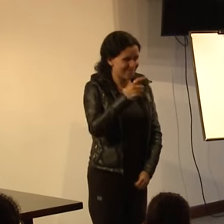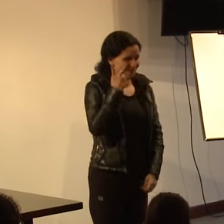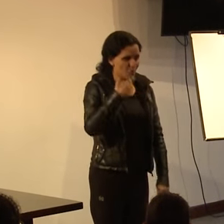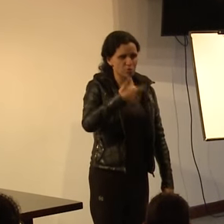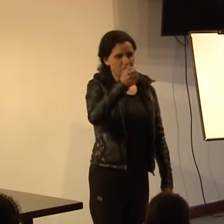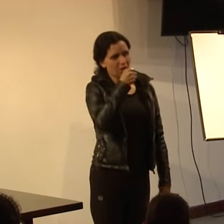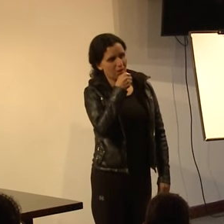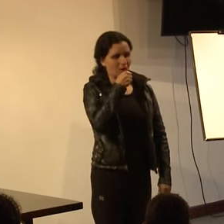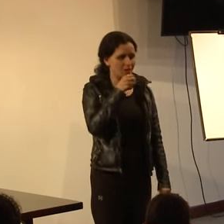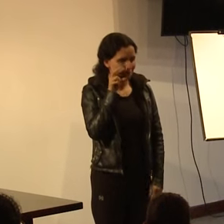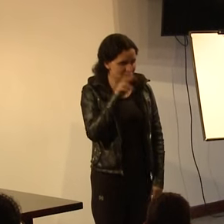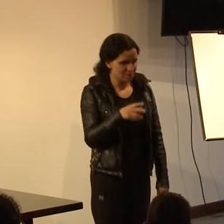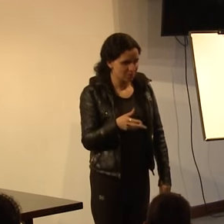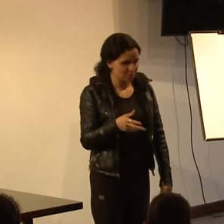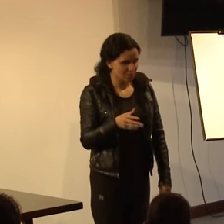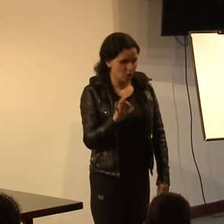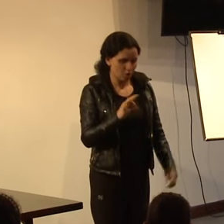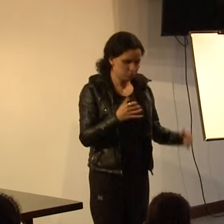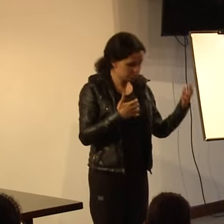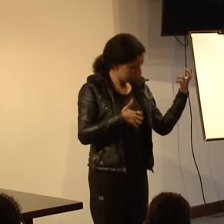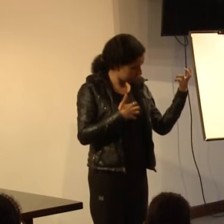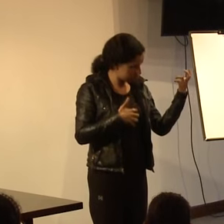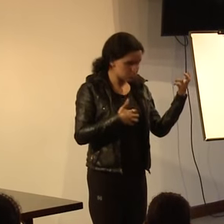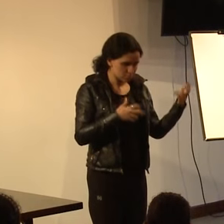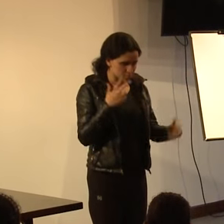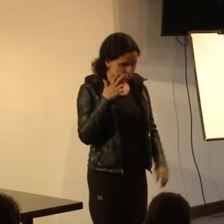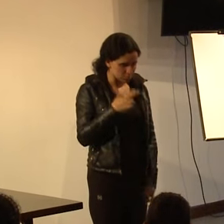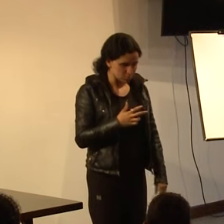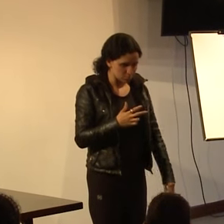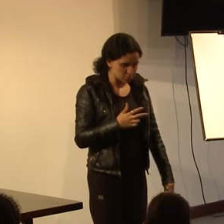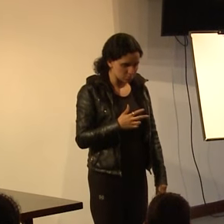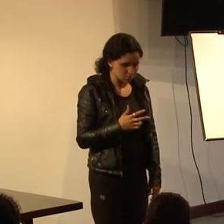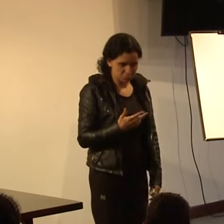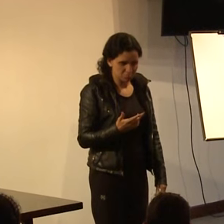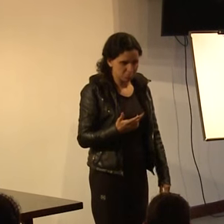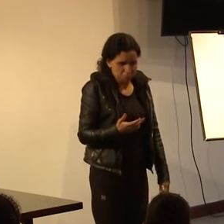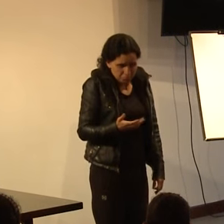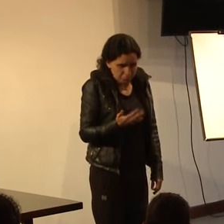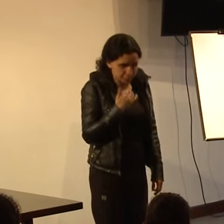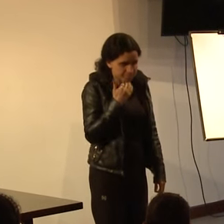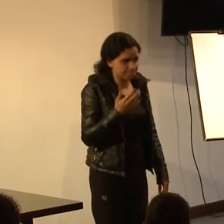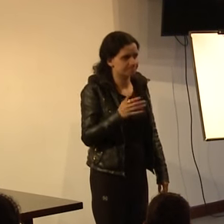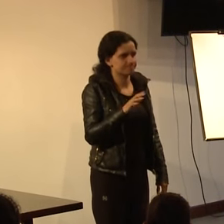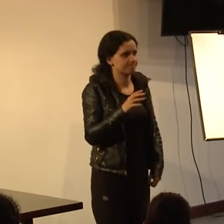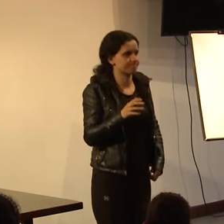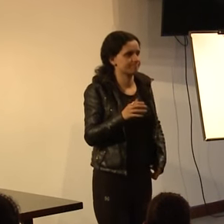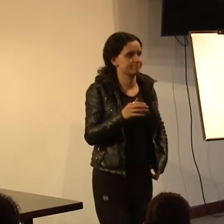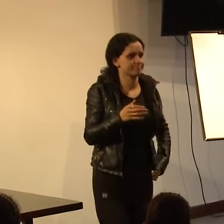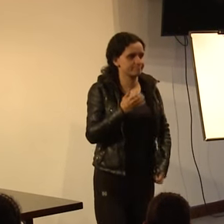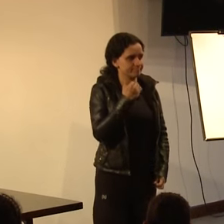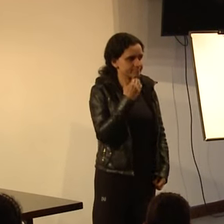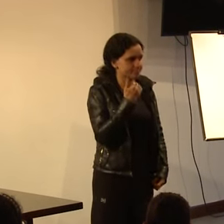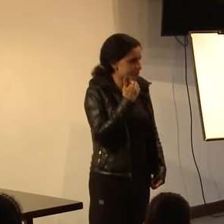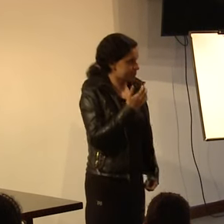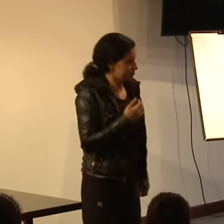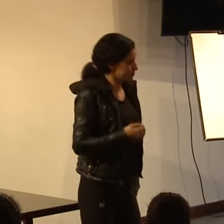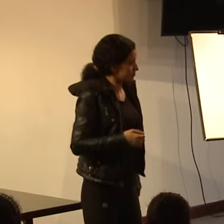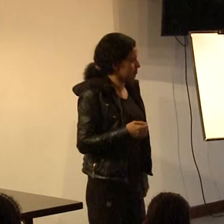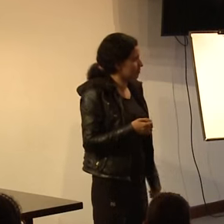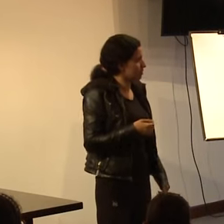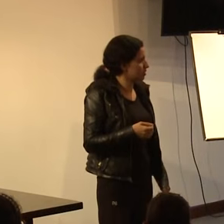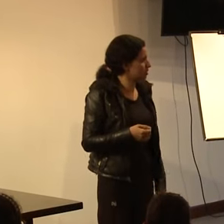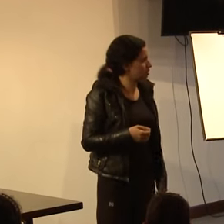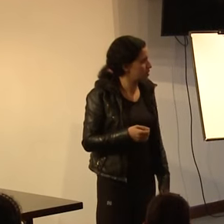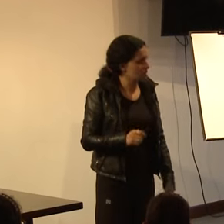¿Cualquiera? ¿O alguien que toca cualquier instrumento, lo que sea? ¿Será que el problema, por ejemplo, de un percusionista es un problema